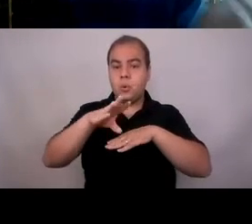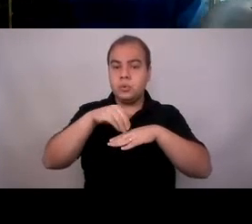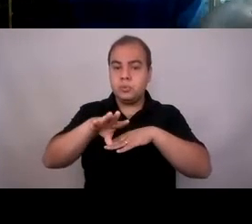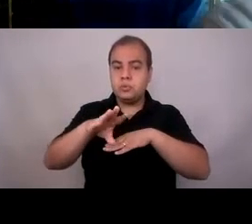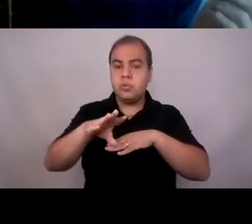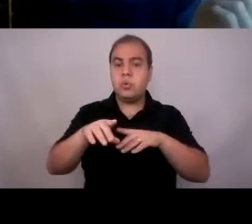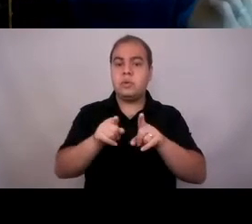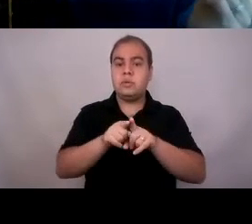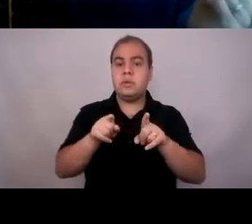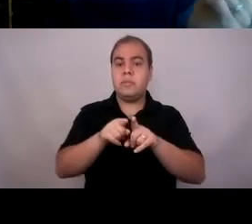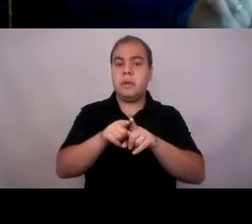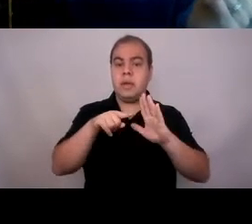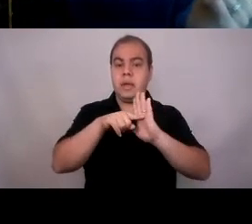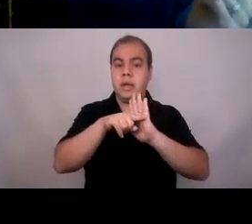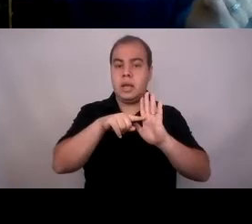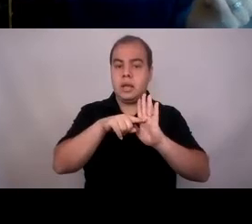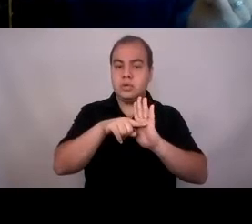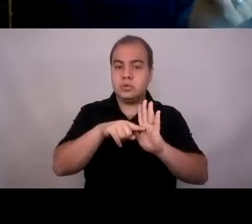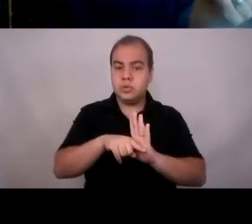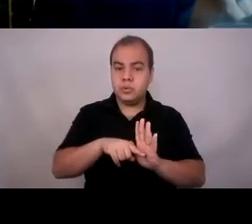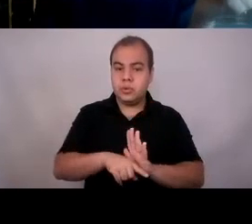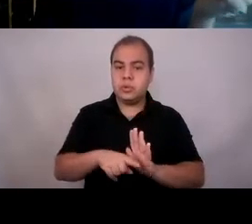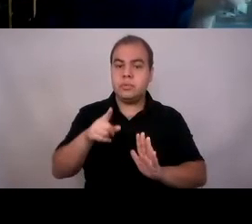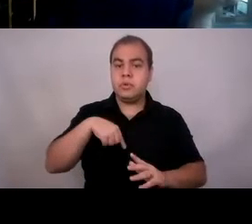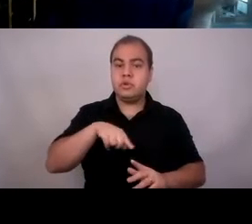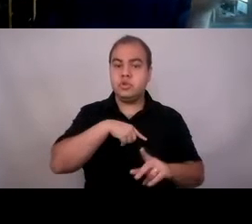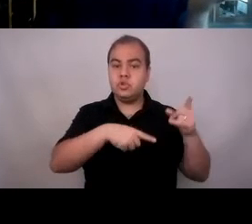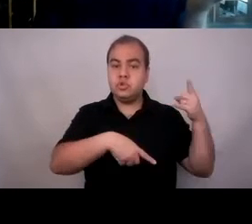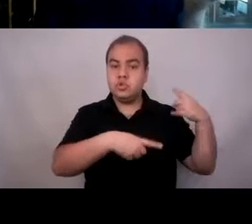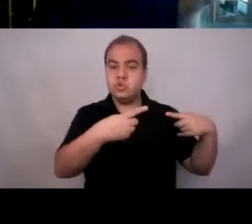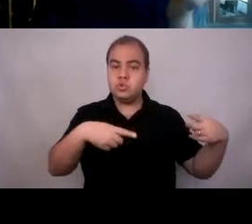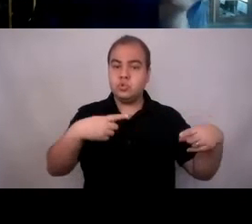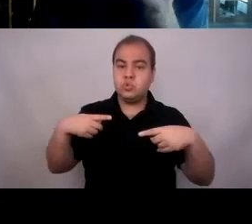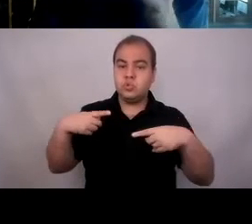são importantes para a gente discutir, e queria